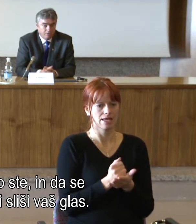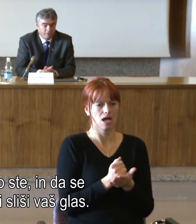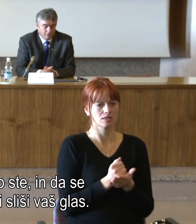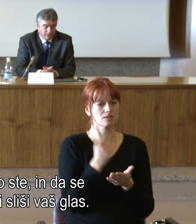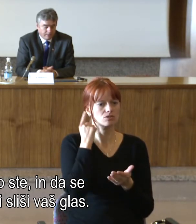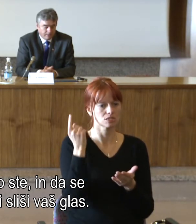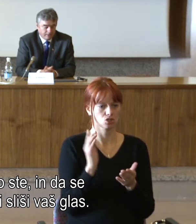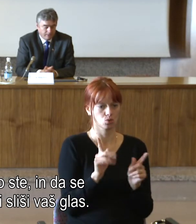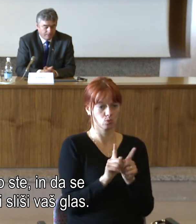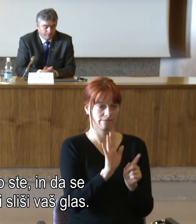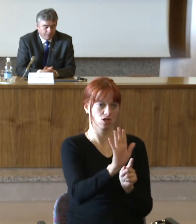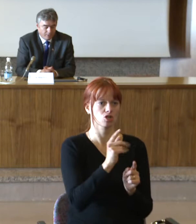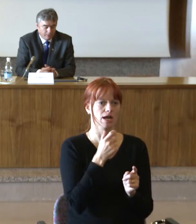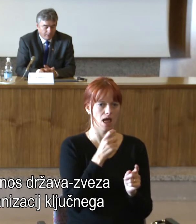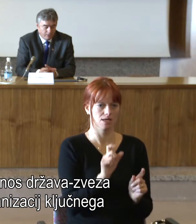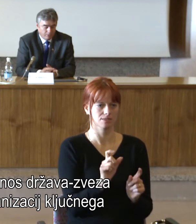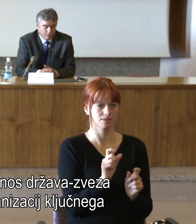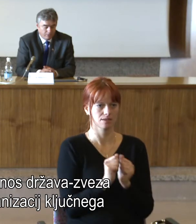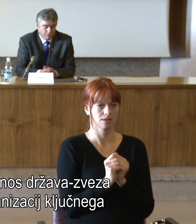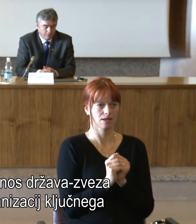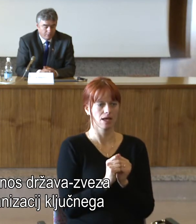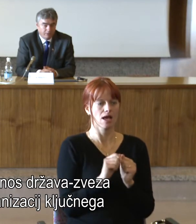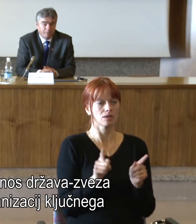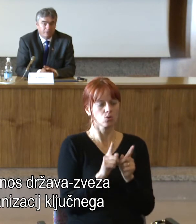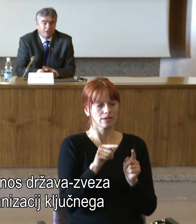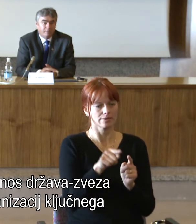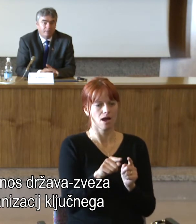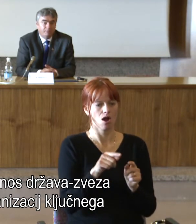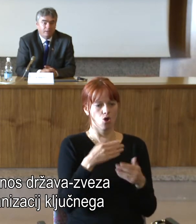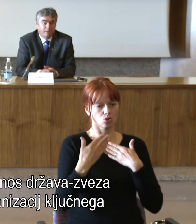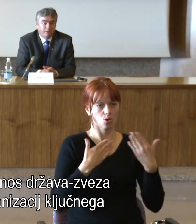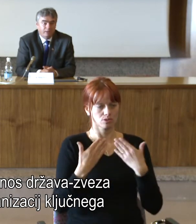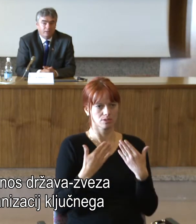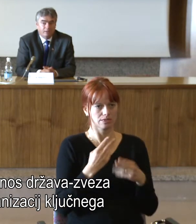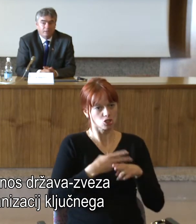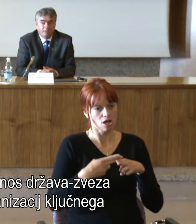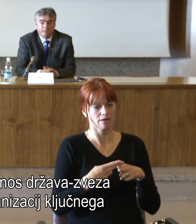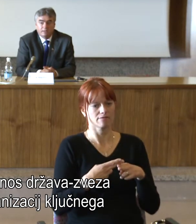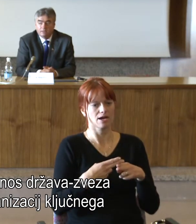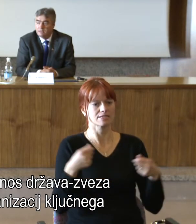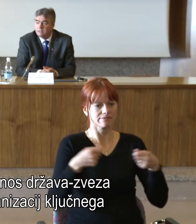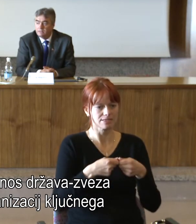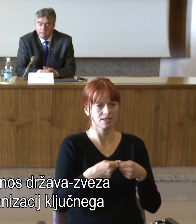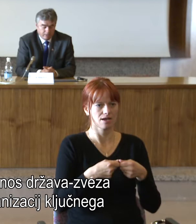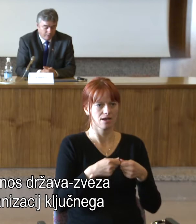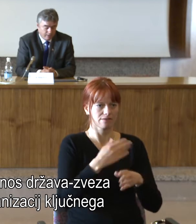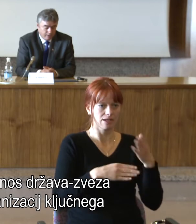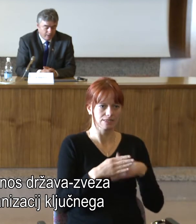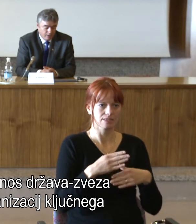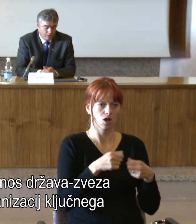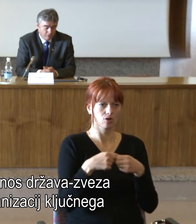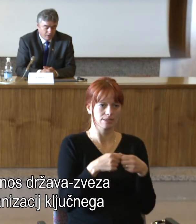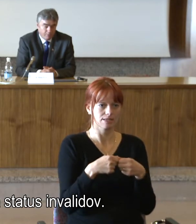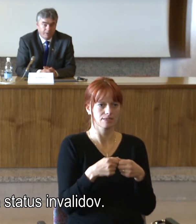sliši tudi vaš glas. Tako da je ta odnos, potem država, pa Zveza invalidskih